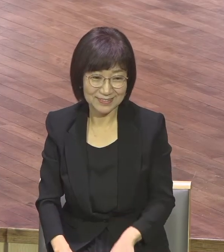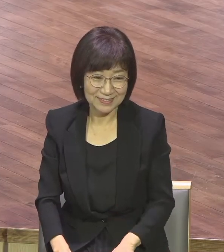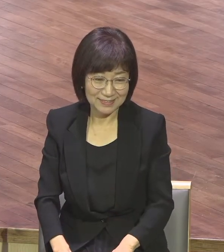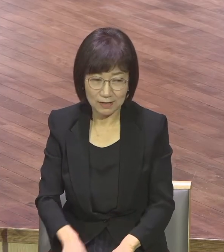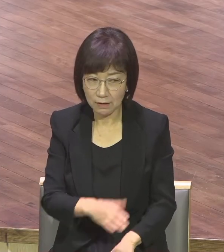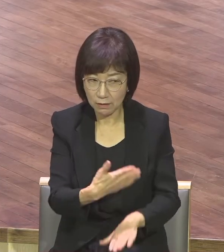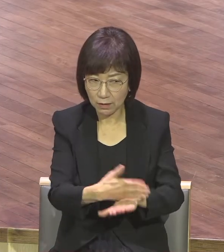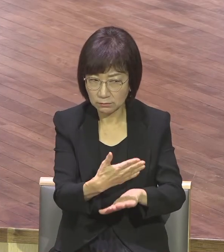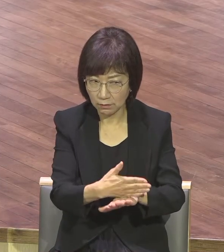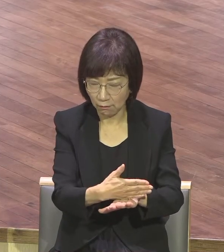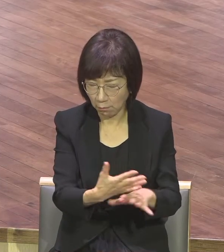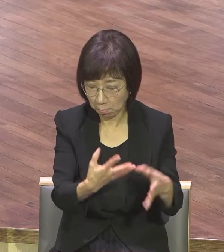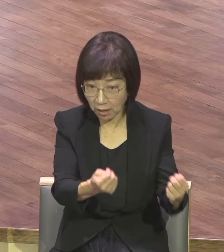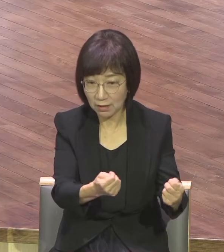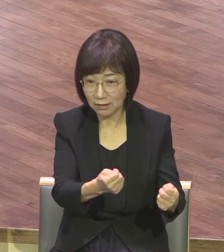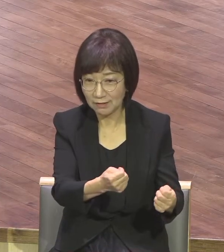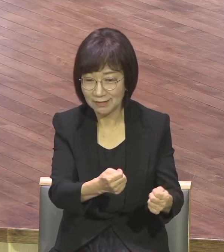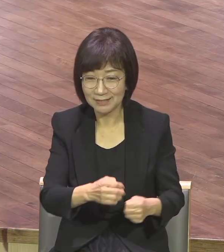감사가 넘치구나.